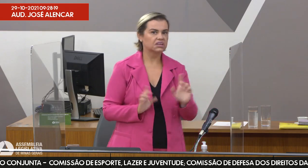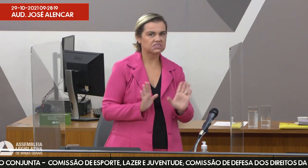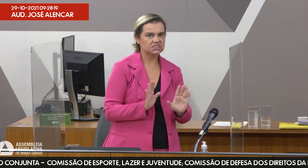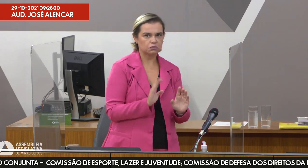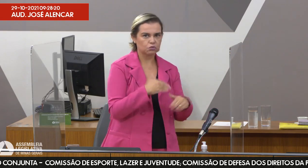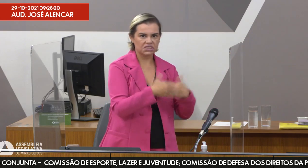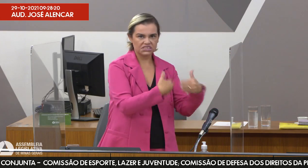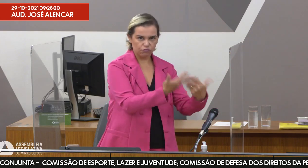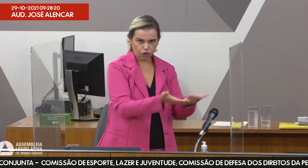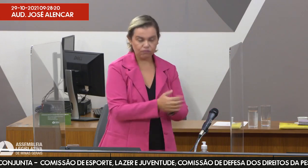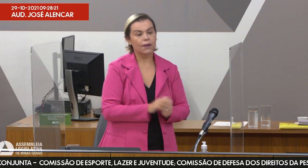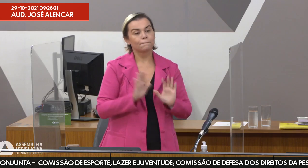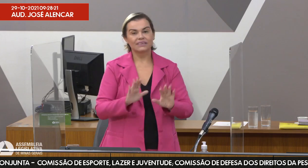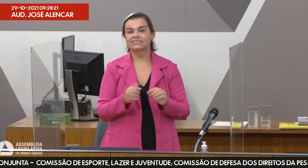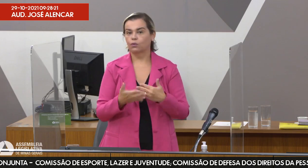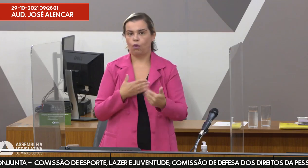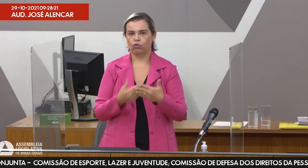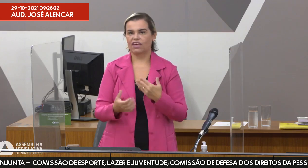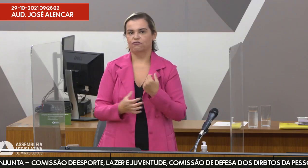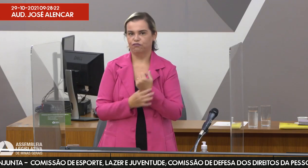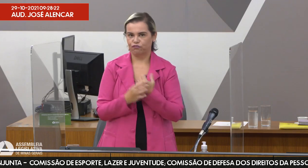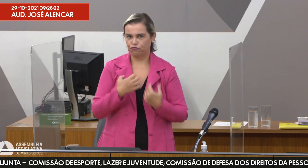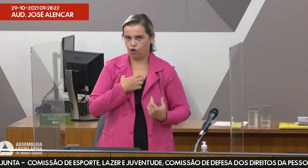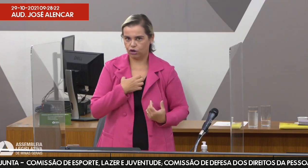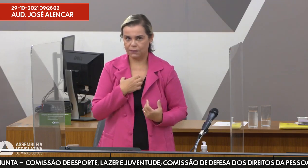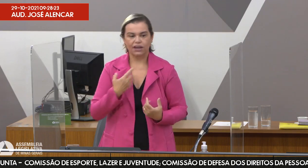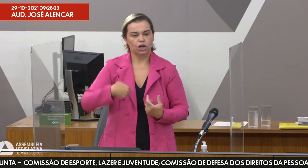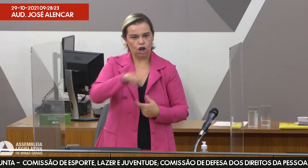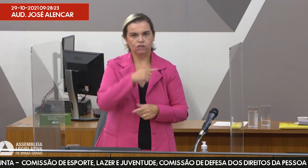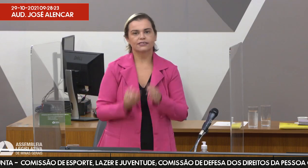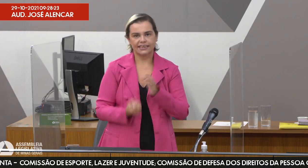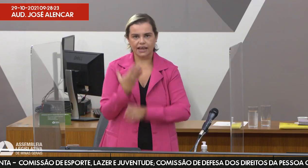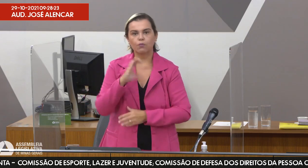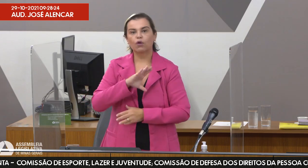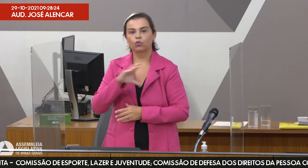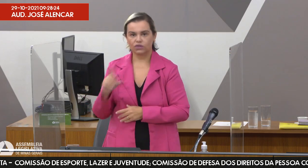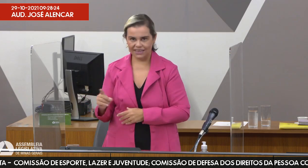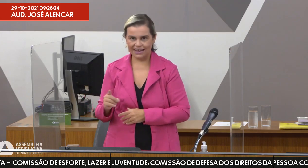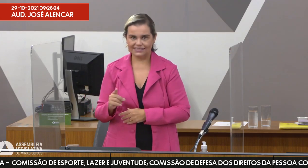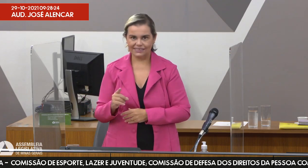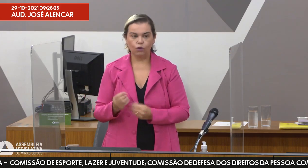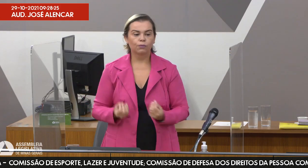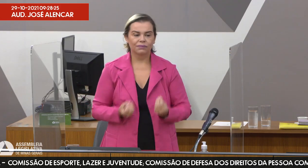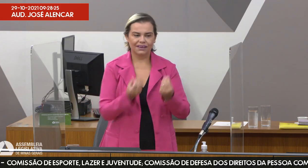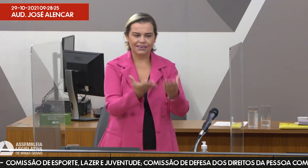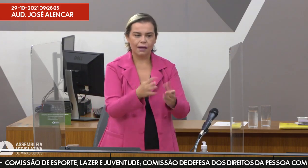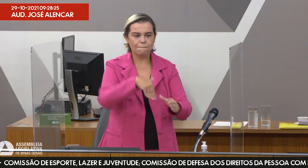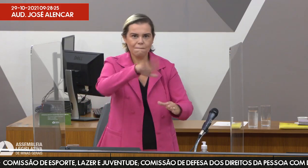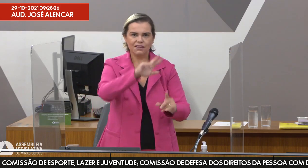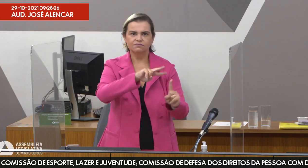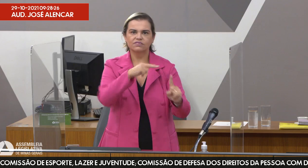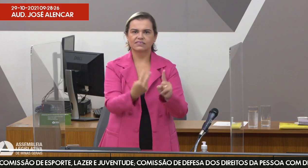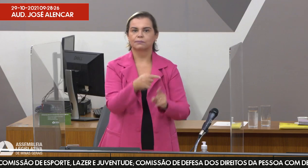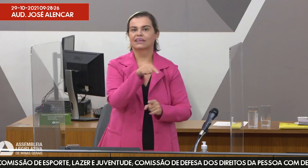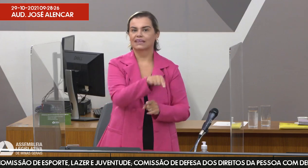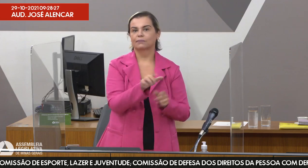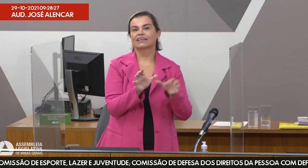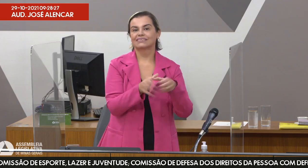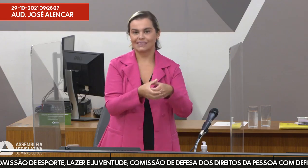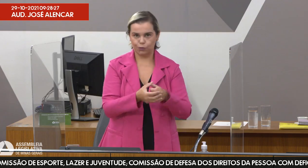muito possivelmente, desenvolverão, em algum momento da sua vida, alguma deficiência. Então, por